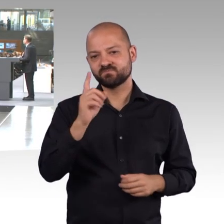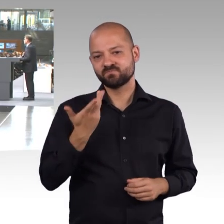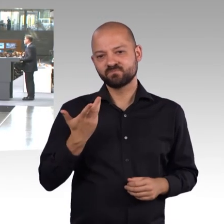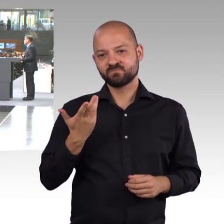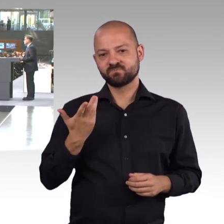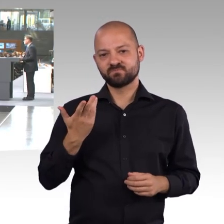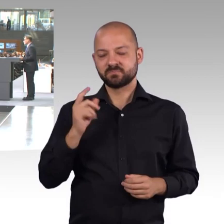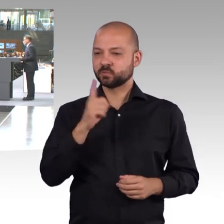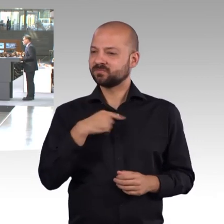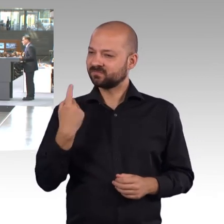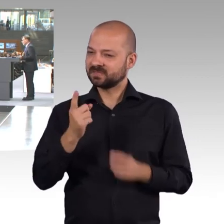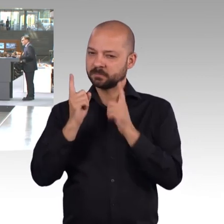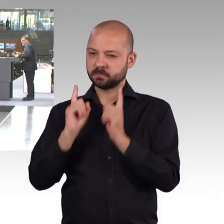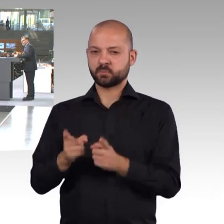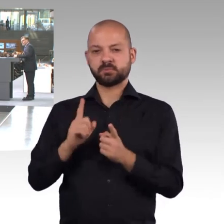abschließend,